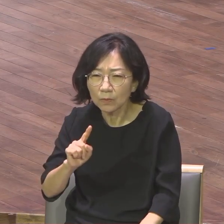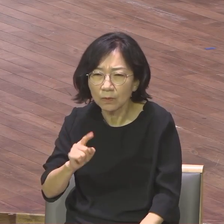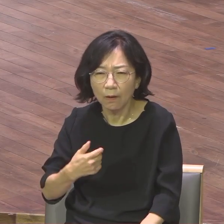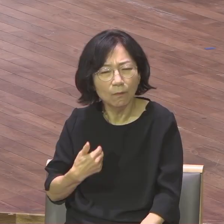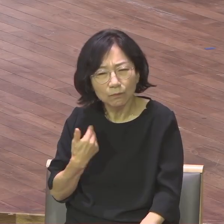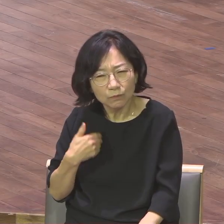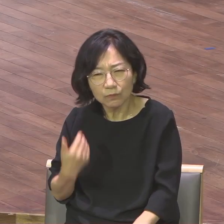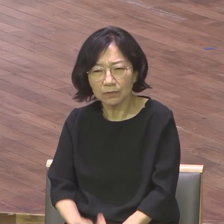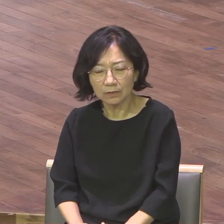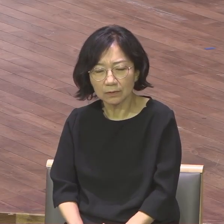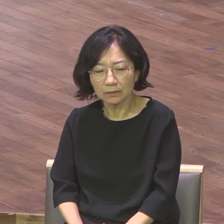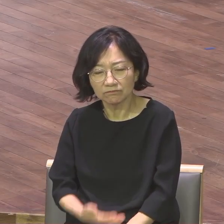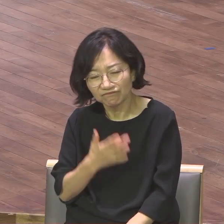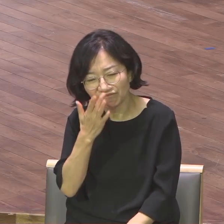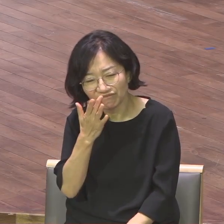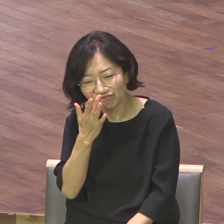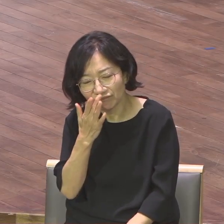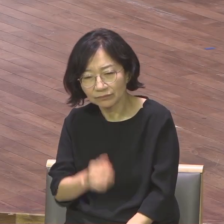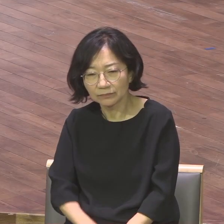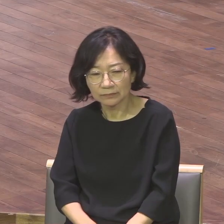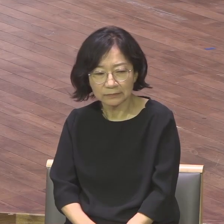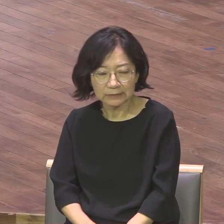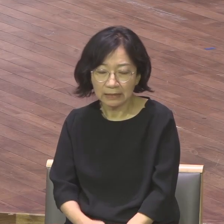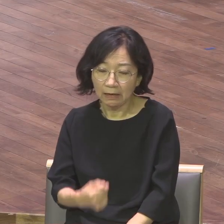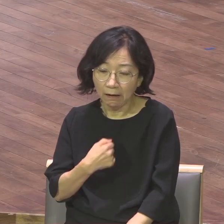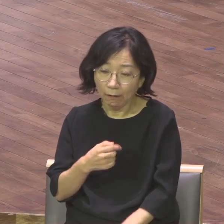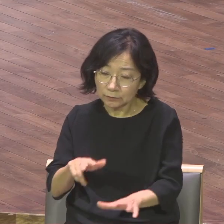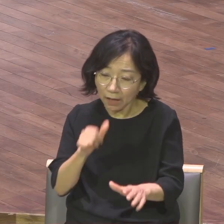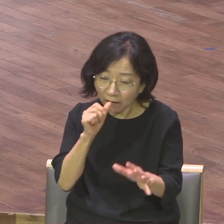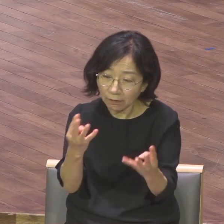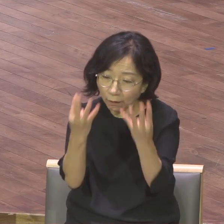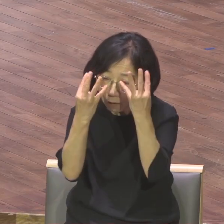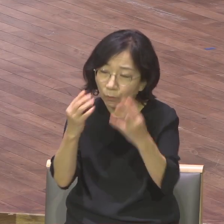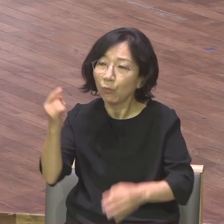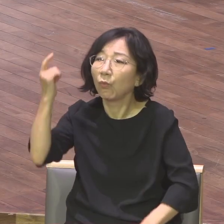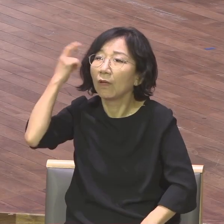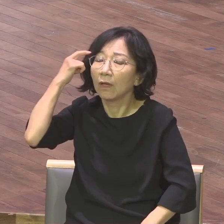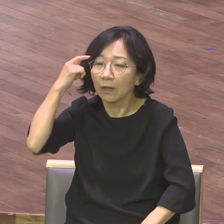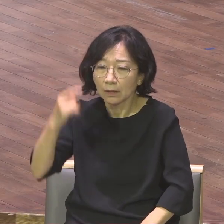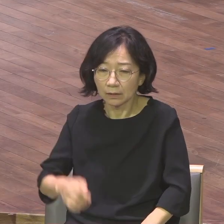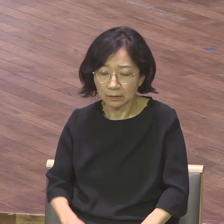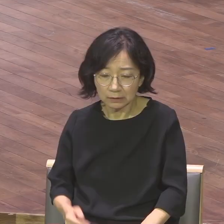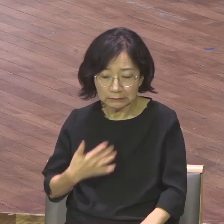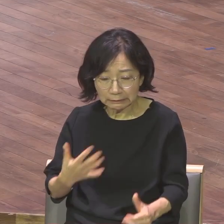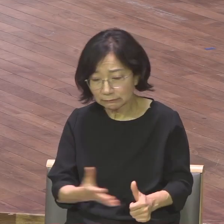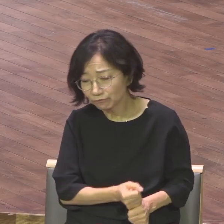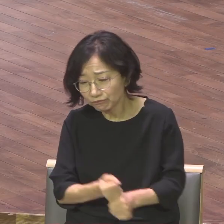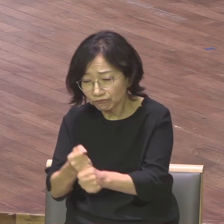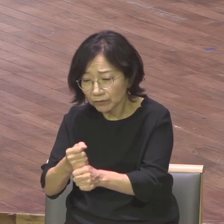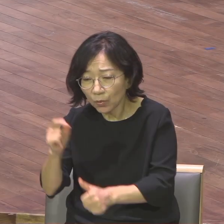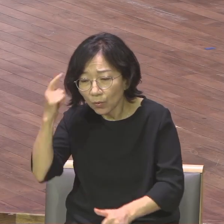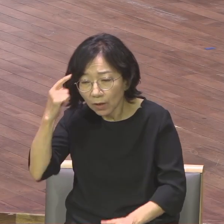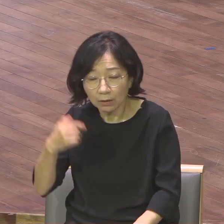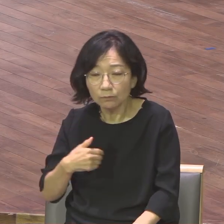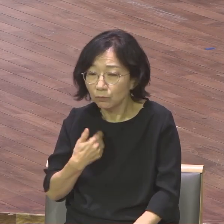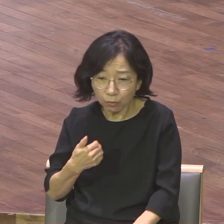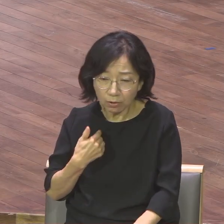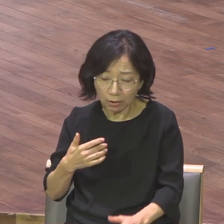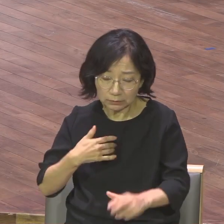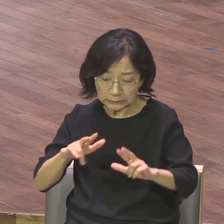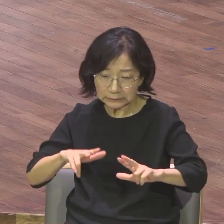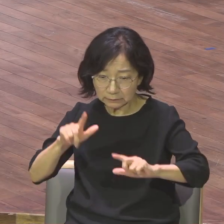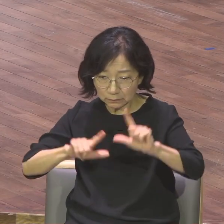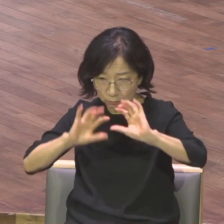못 깨닫습니다. 내가 왜 교도소 왔는지, 내가 왜 잡혀왔는지 모른다니까요. 왜 이렇게